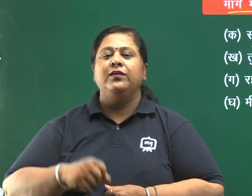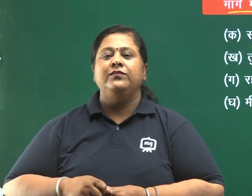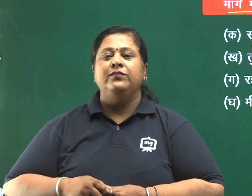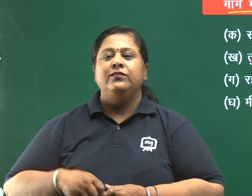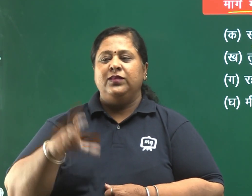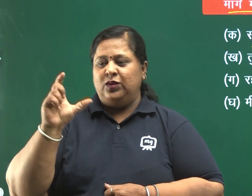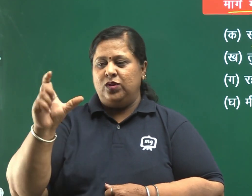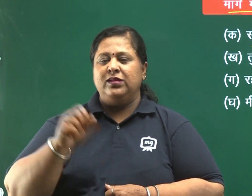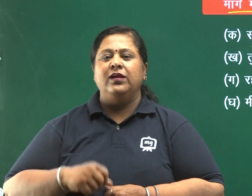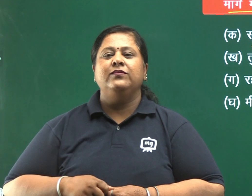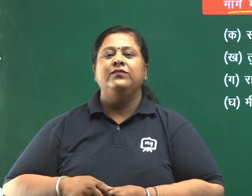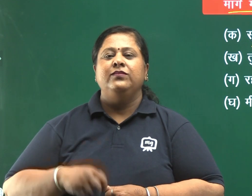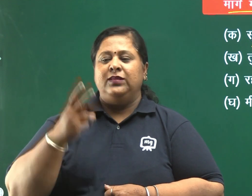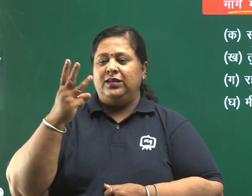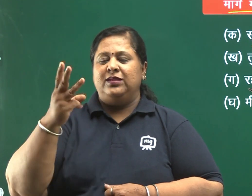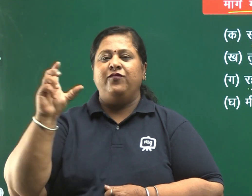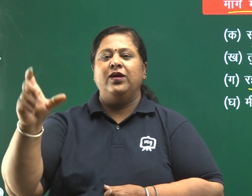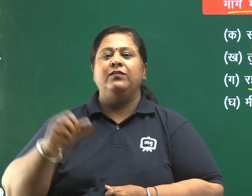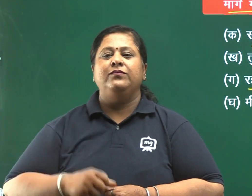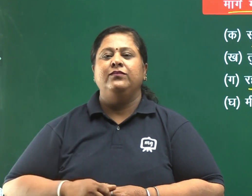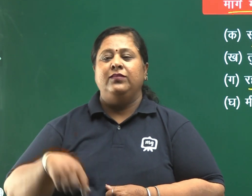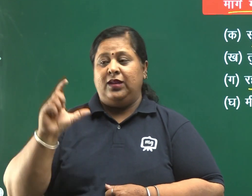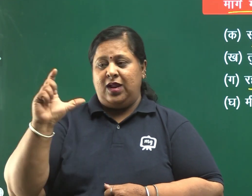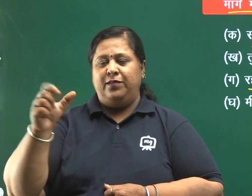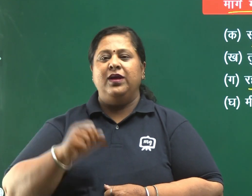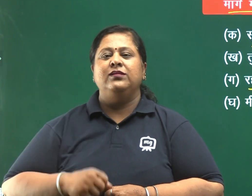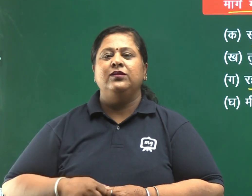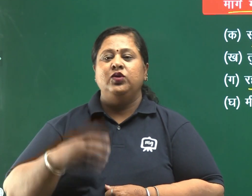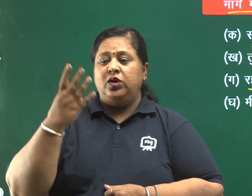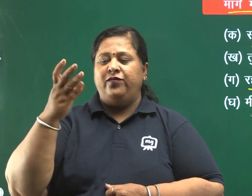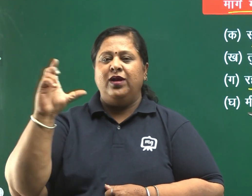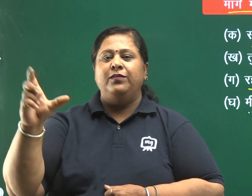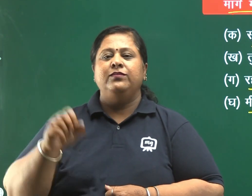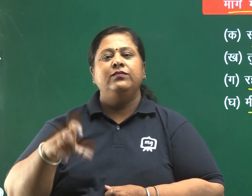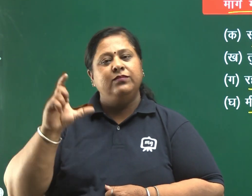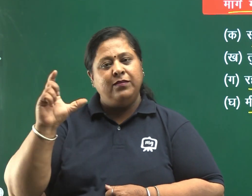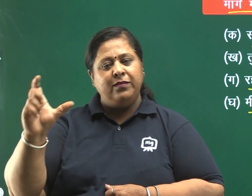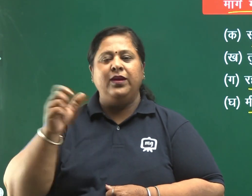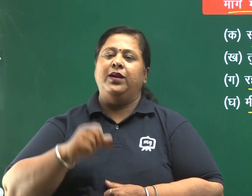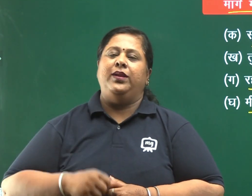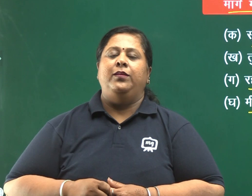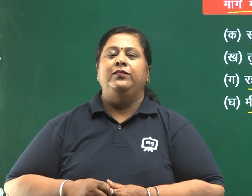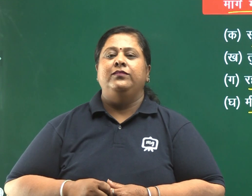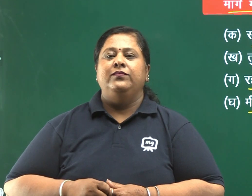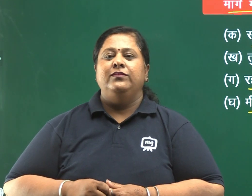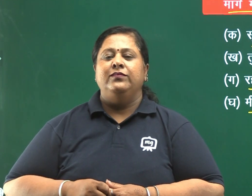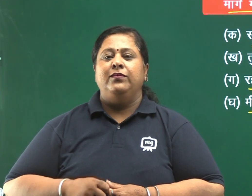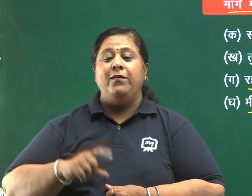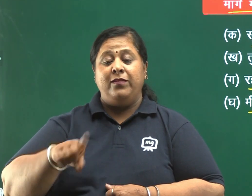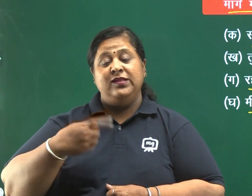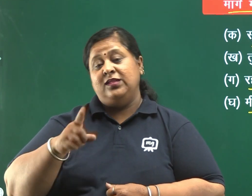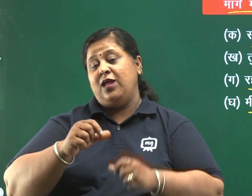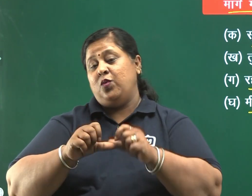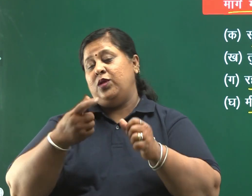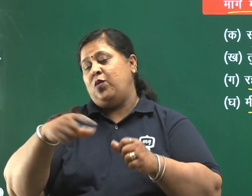विकल्प तुलसीदास, तीसरा विकल्प रहीमदास और चौथा विकल्प है मीराबाई। तो हमारा